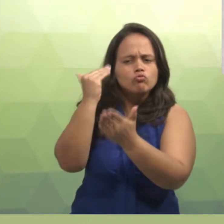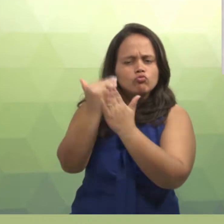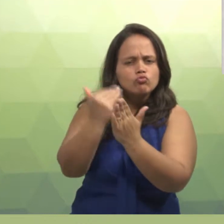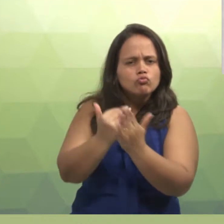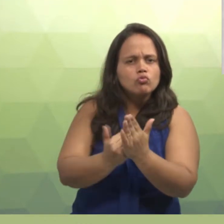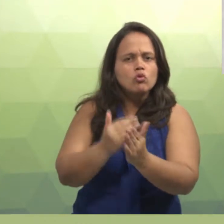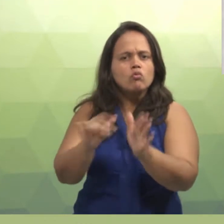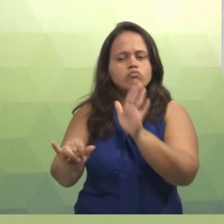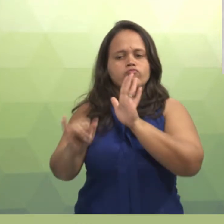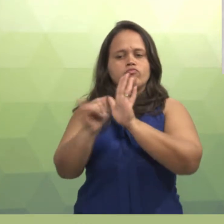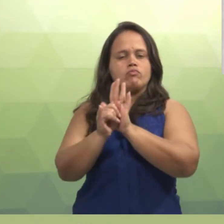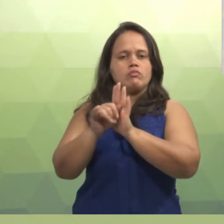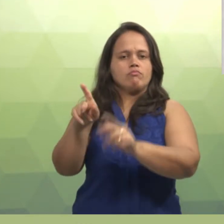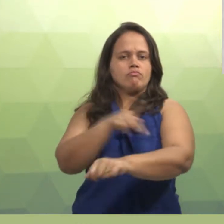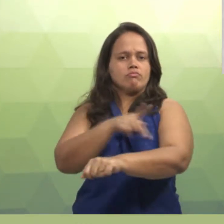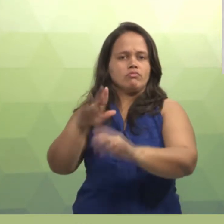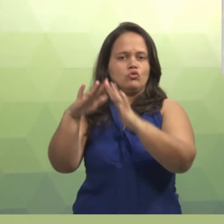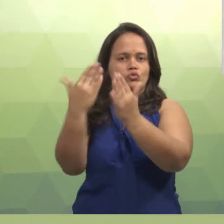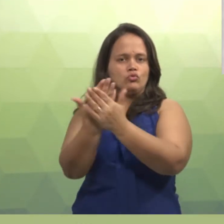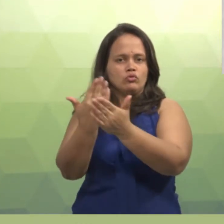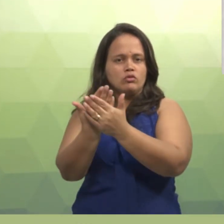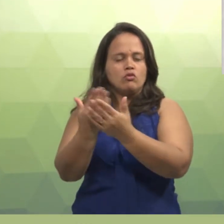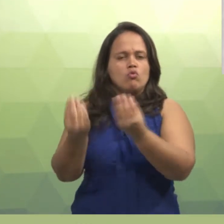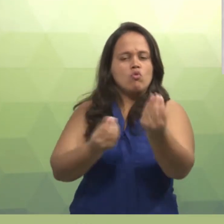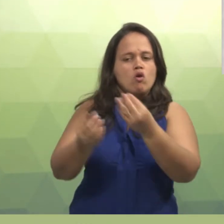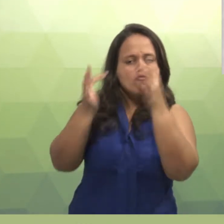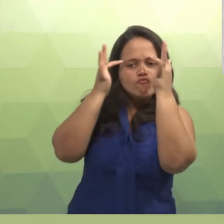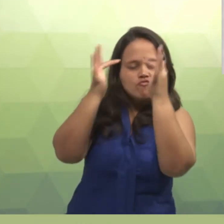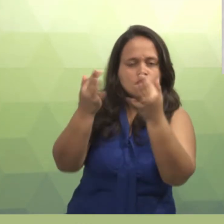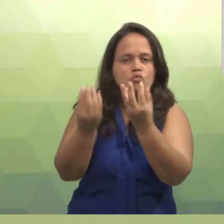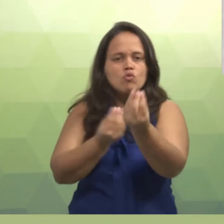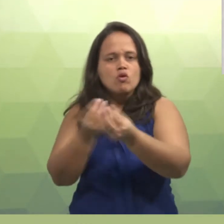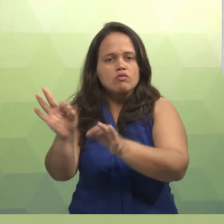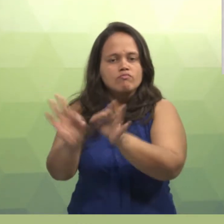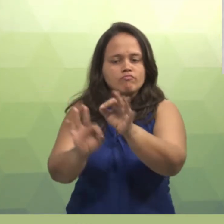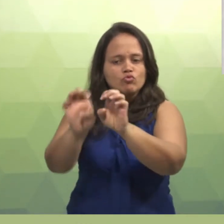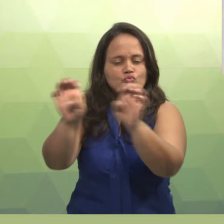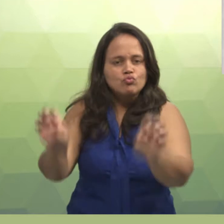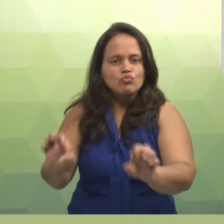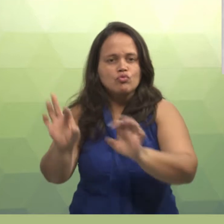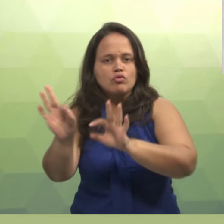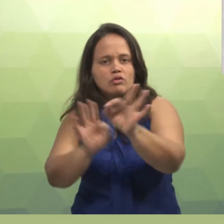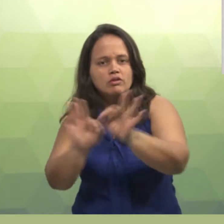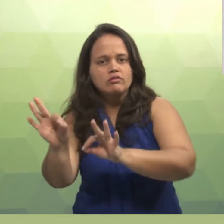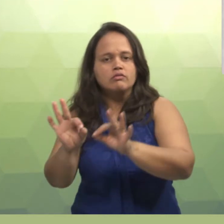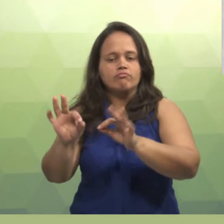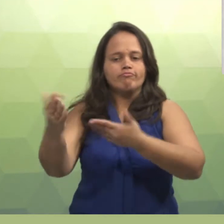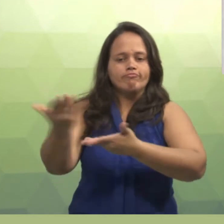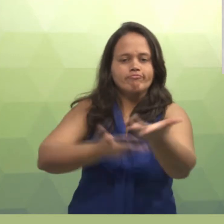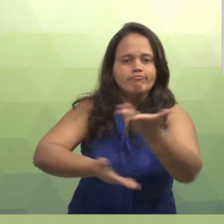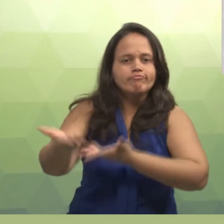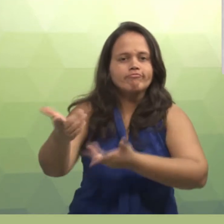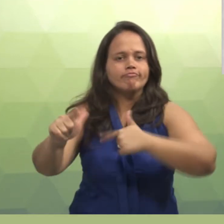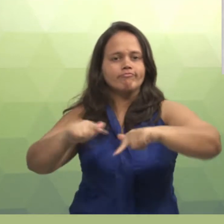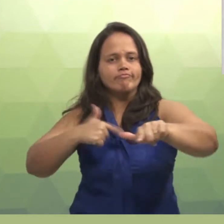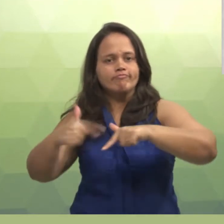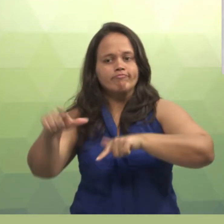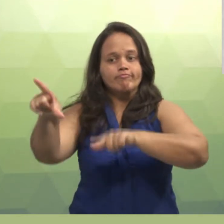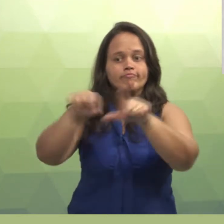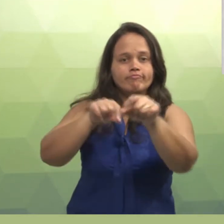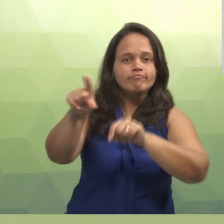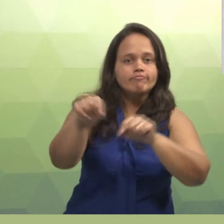identidade pedagógica da escola, definir sua finalidade, sua estrutura organizacional, as relações de trabalho,